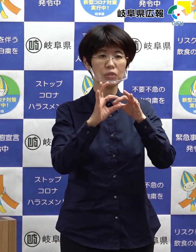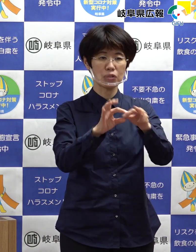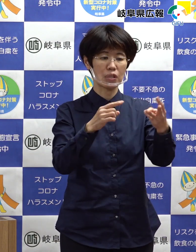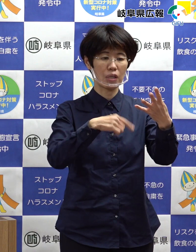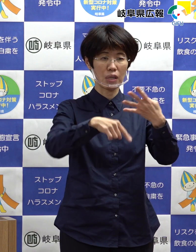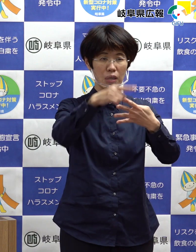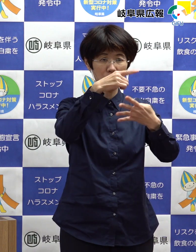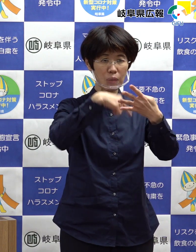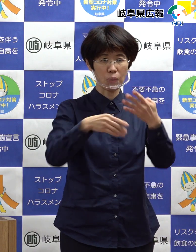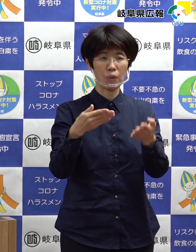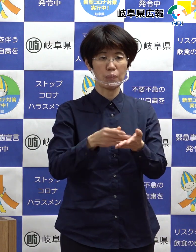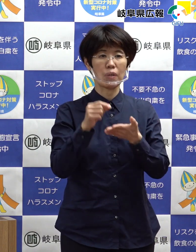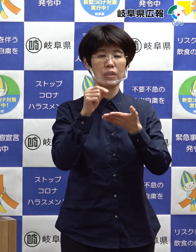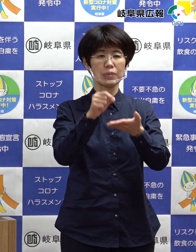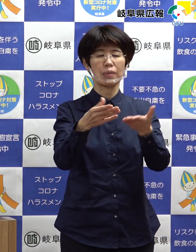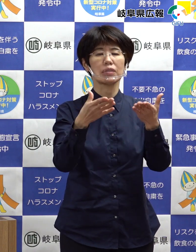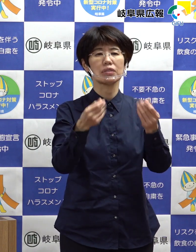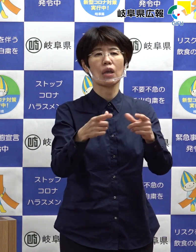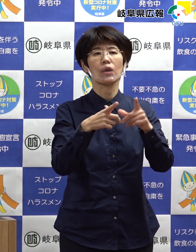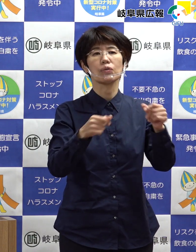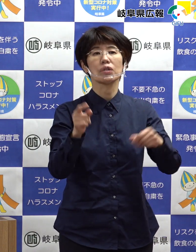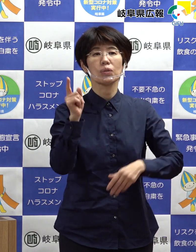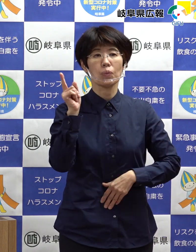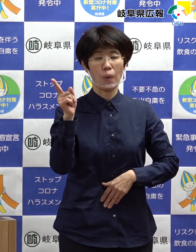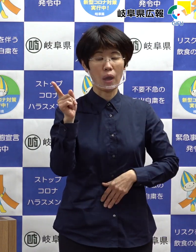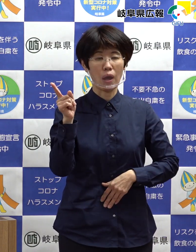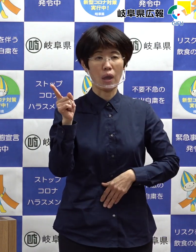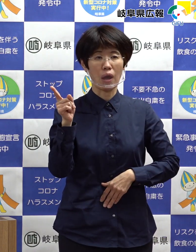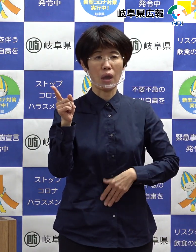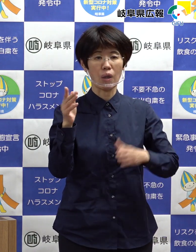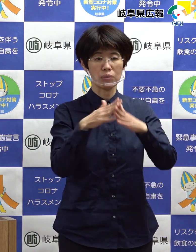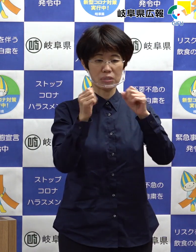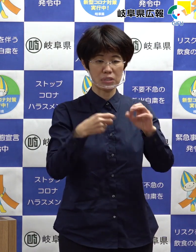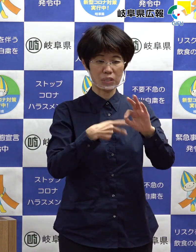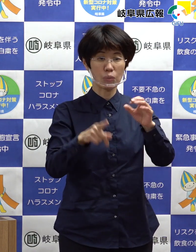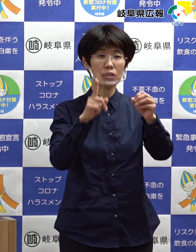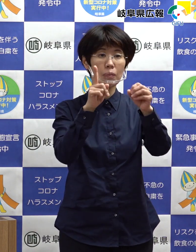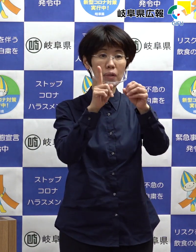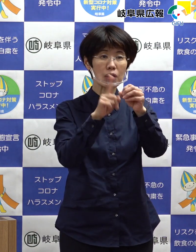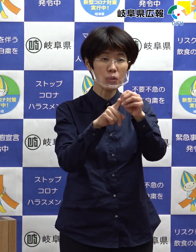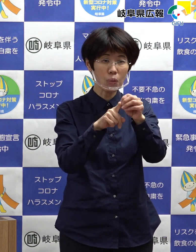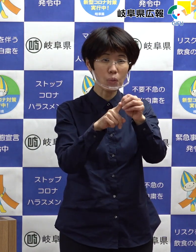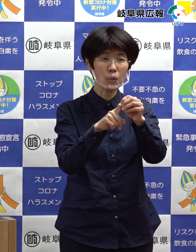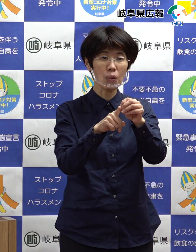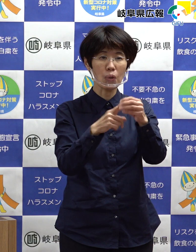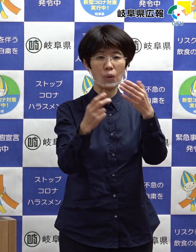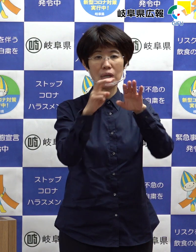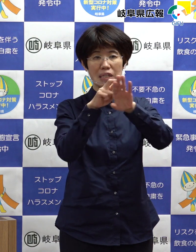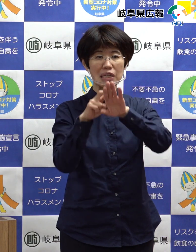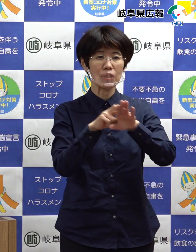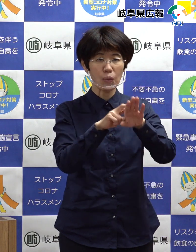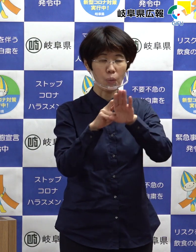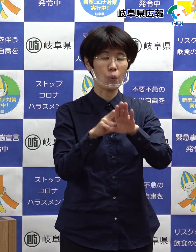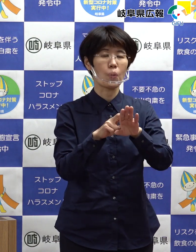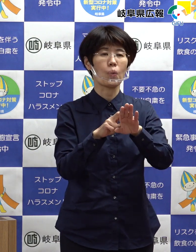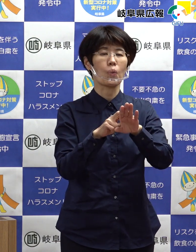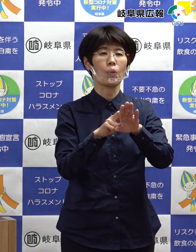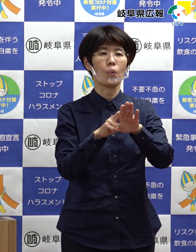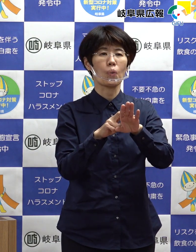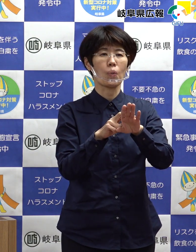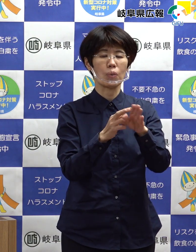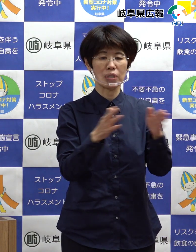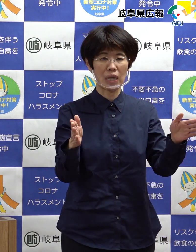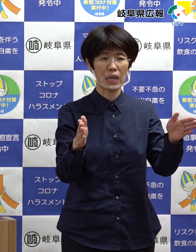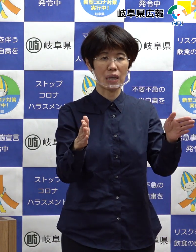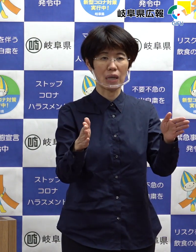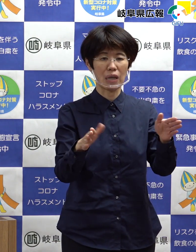お話をしました。また国に対しては、そうした自宅療養者ゼロのためのですね、まあ、医療機関の